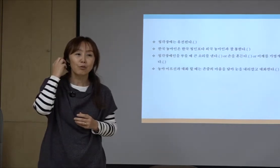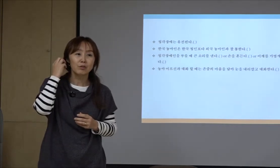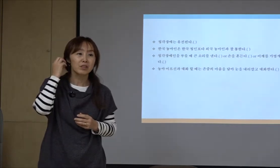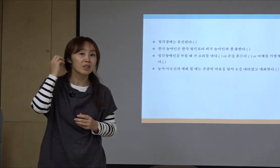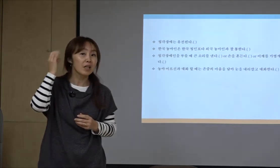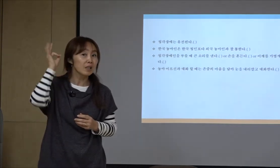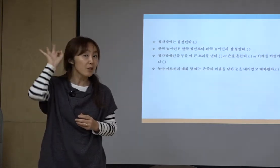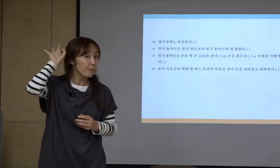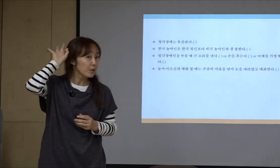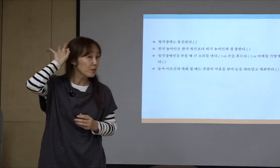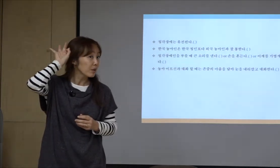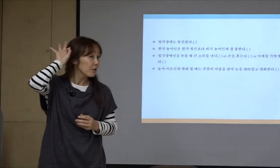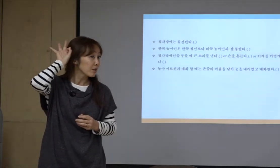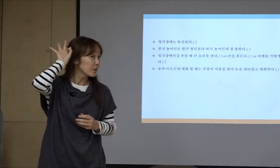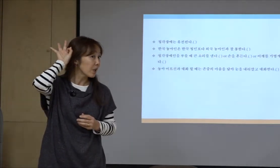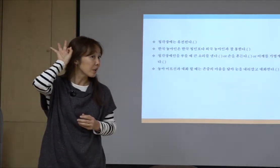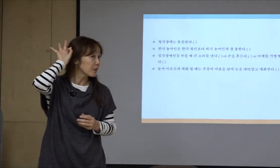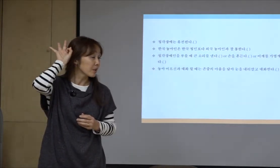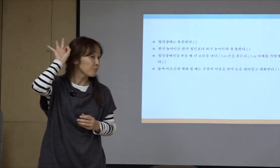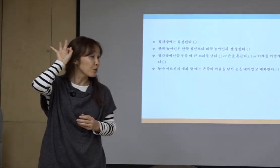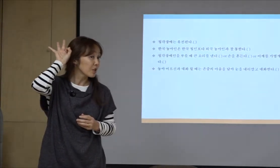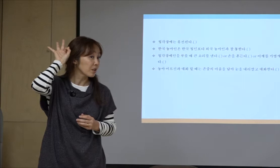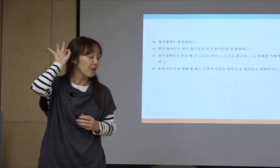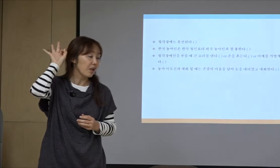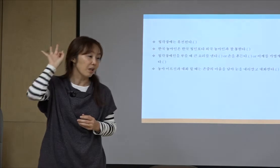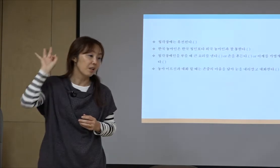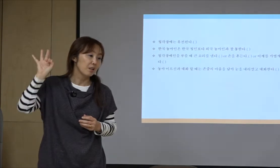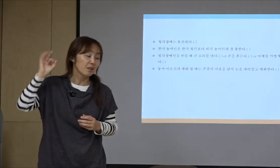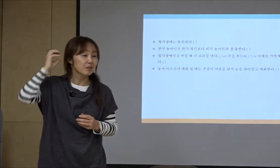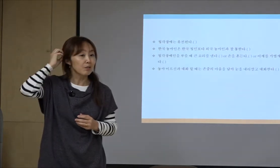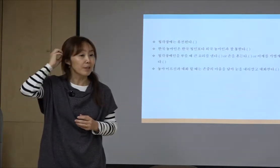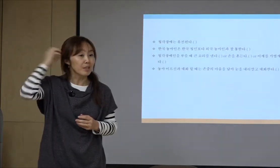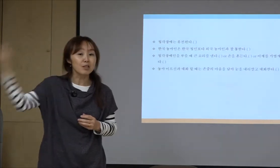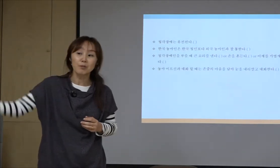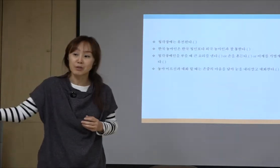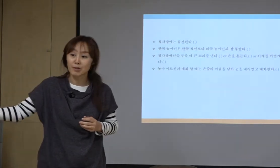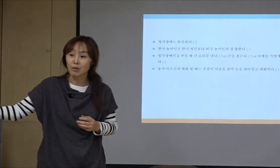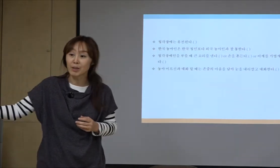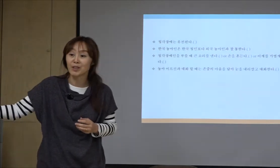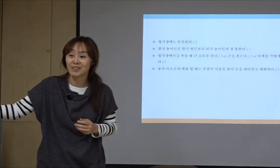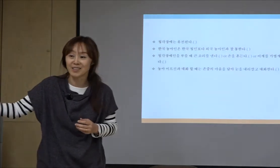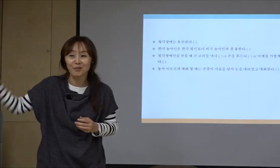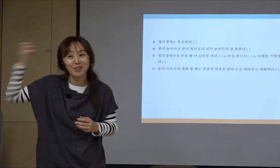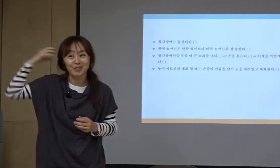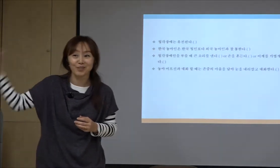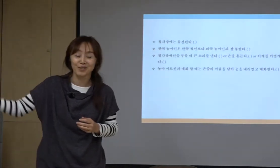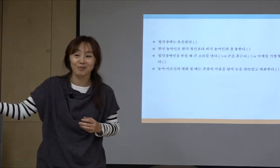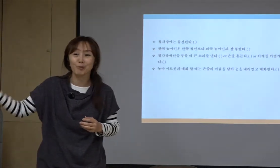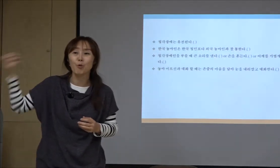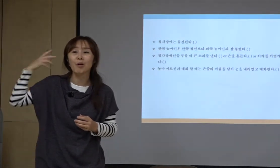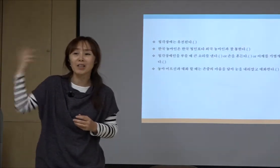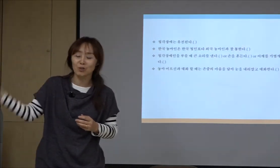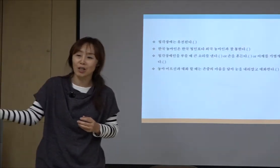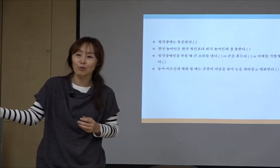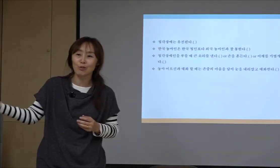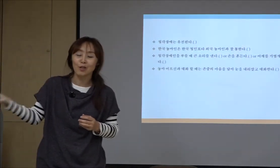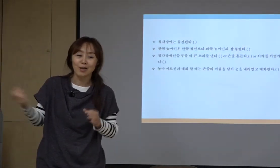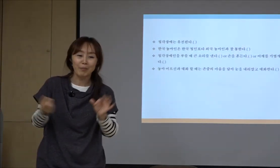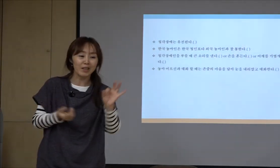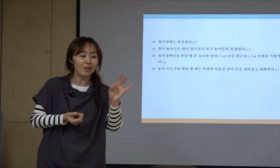그 기계가 1,000만 원이래요. 이 기계 하나 이렇게 붙이는 게 그거를 만약 잊어버리면 1,000만 원을 잊어버리는 거예요. 뭐 고가이기도 하고 배터리가